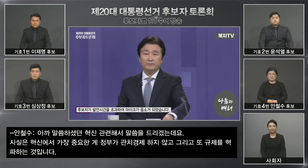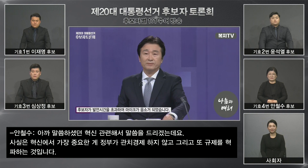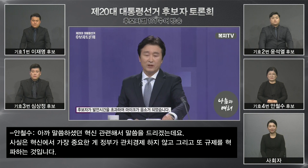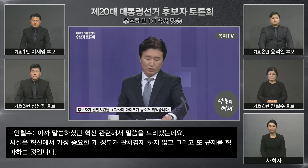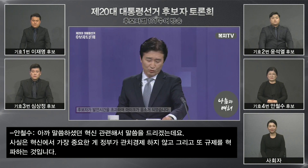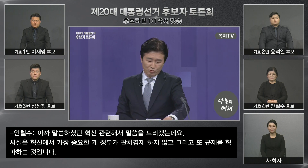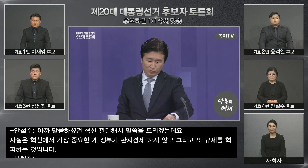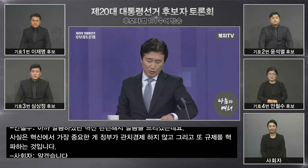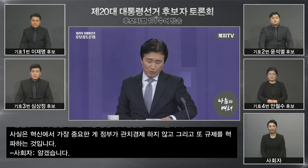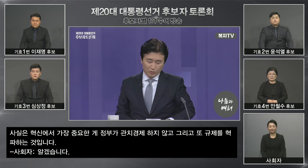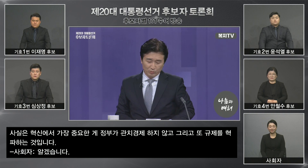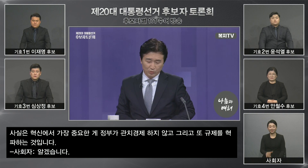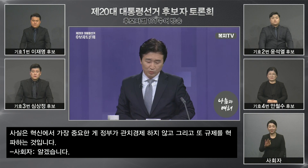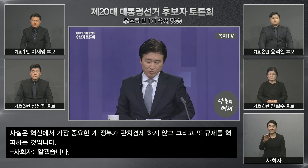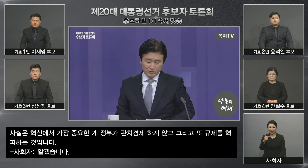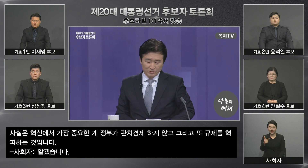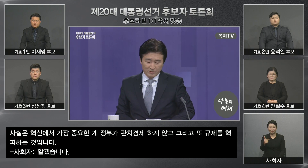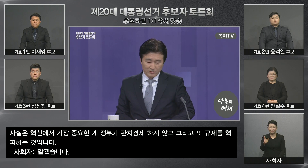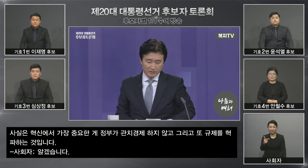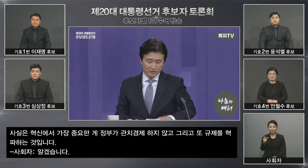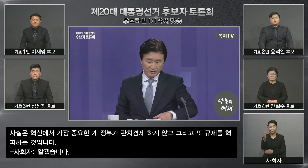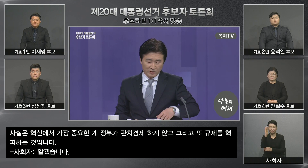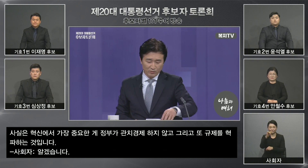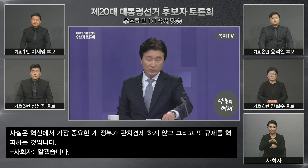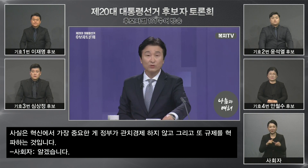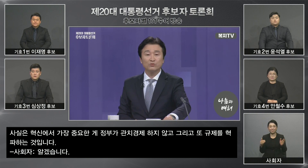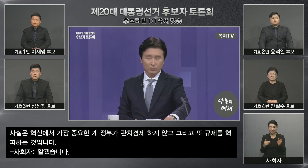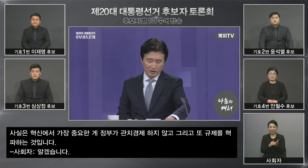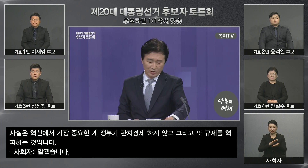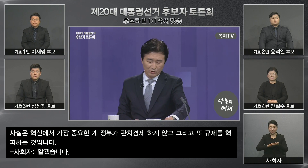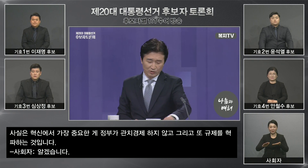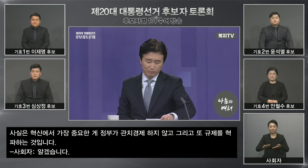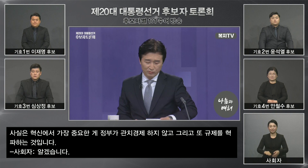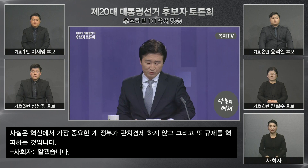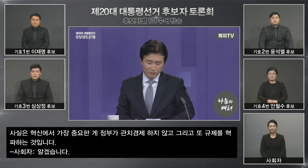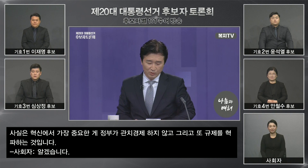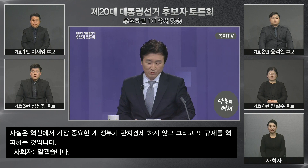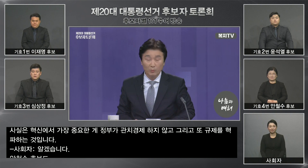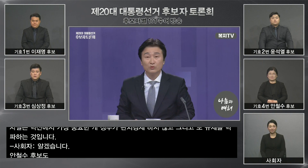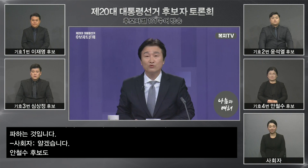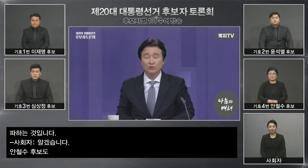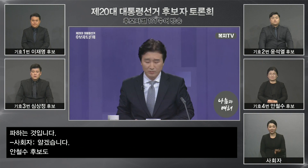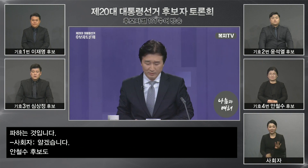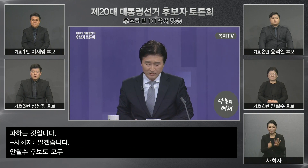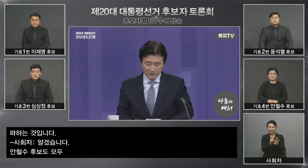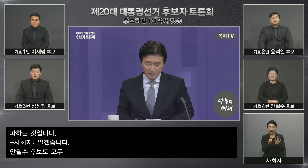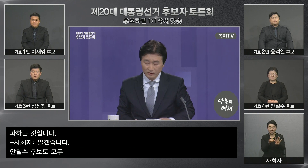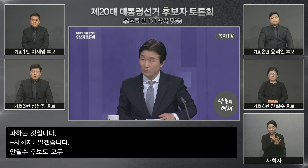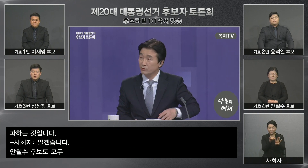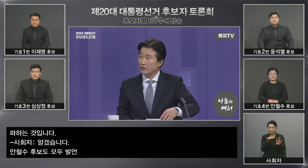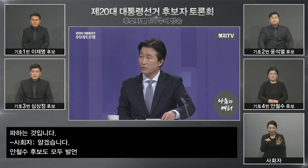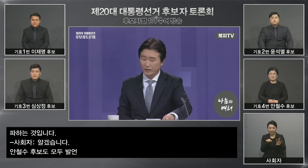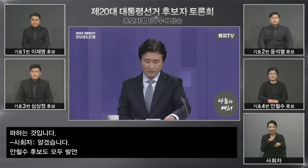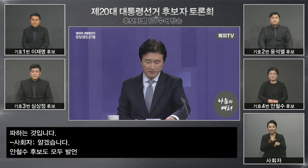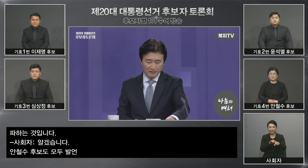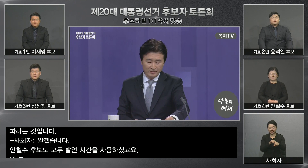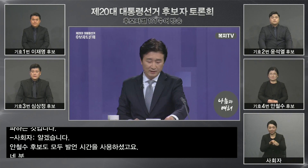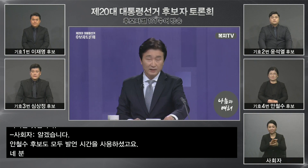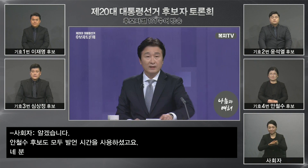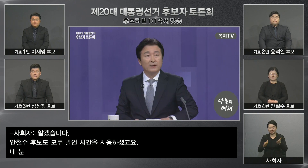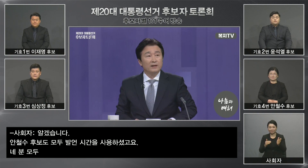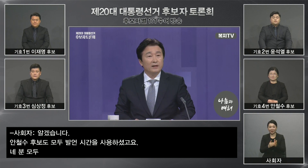아닌가 싶습니다. 안철수 후보도 모두 지금 발언 시간을 다 사용하셨고요. 네 분 후보 모두 주어진 발언 시간 전부